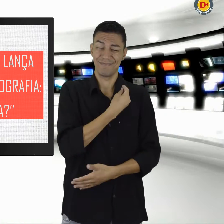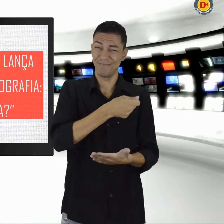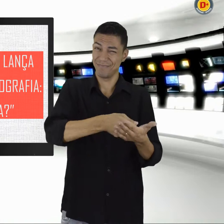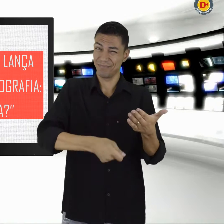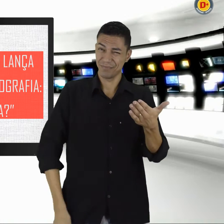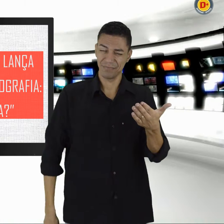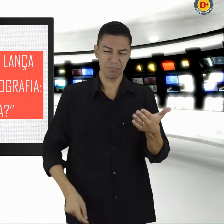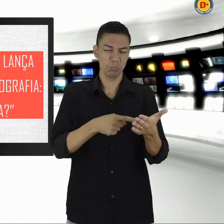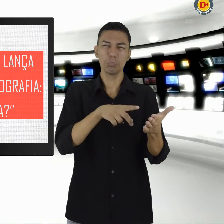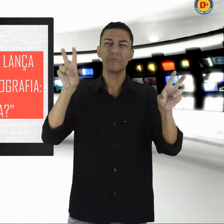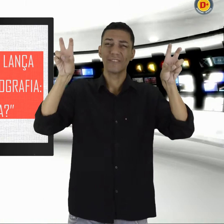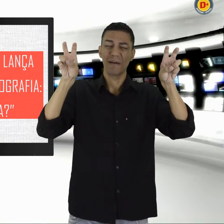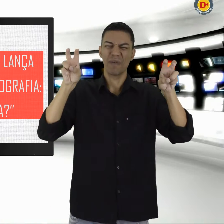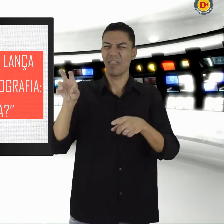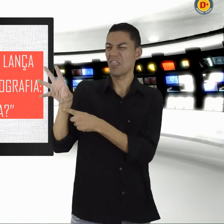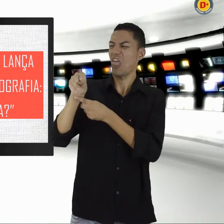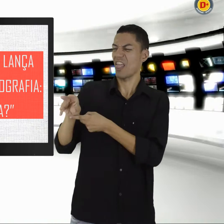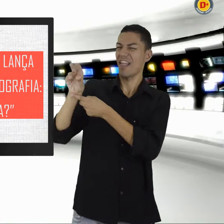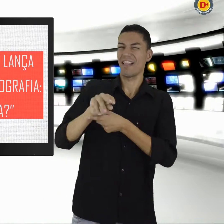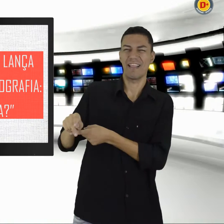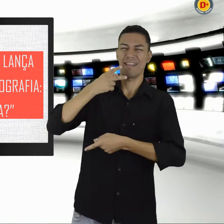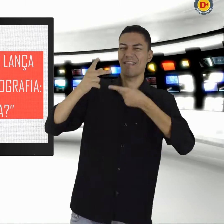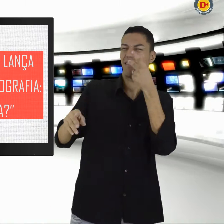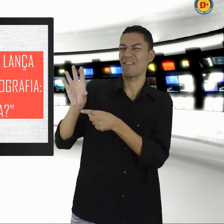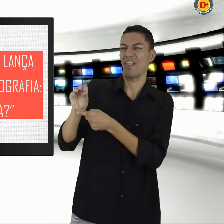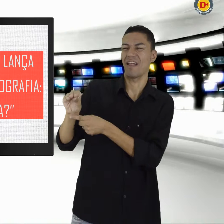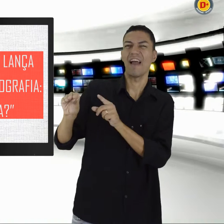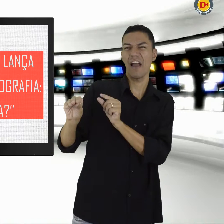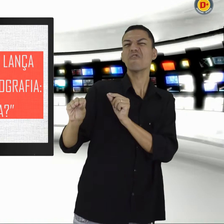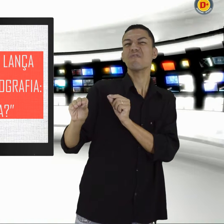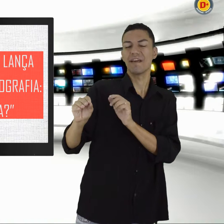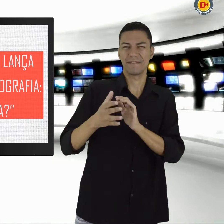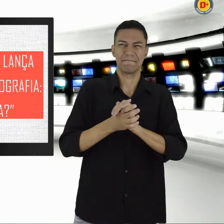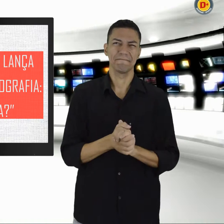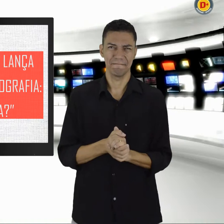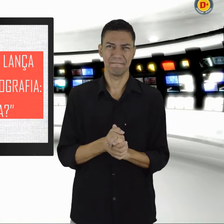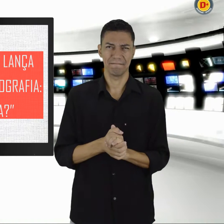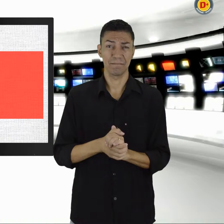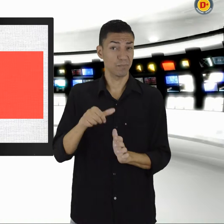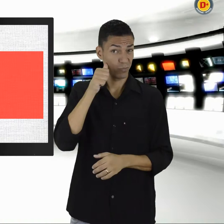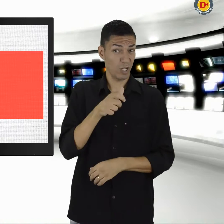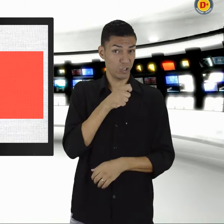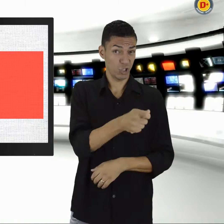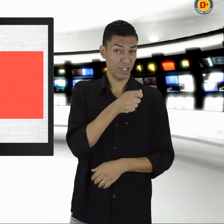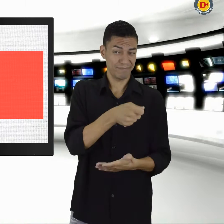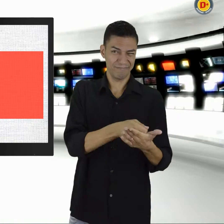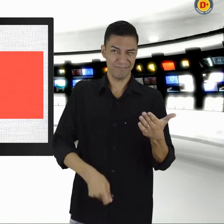A obra que conta a trajetória da escritora e jornalista Cris Bicudo, com deficiência auditiva, aborda de forma criativa